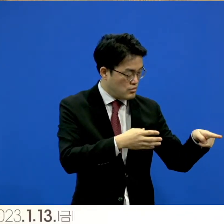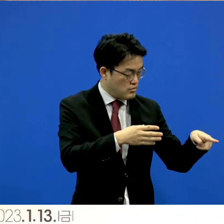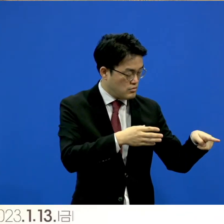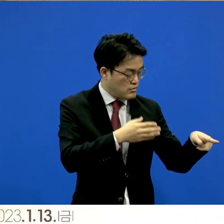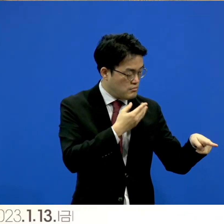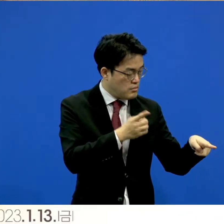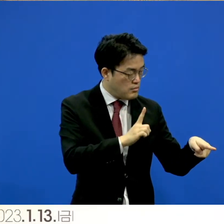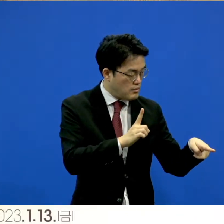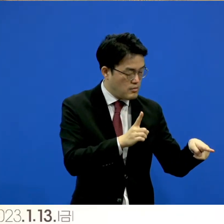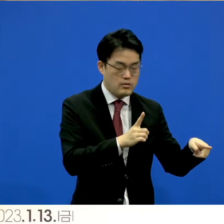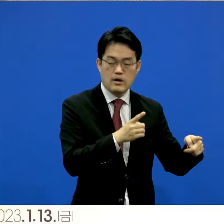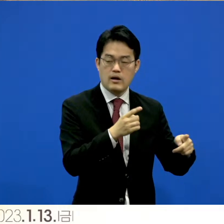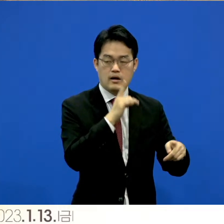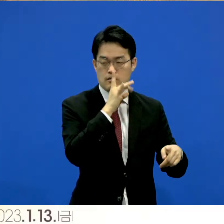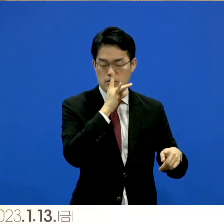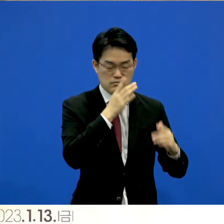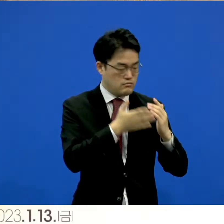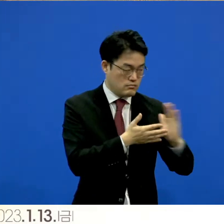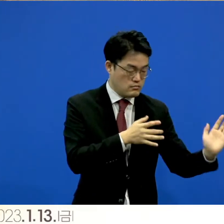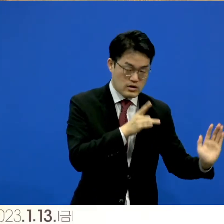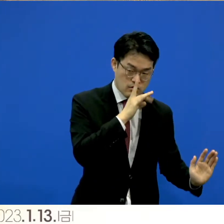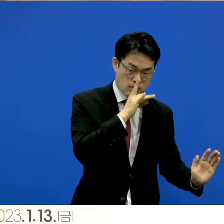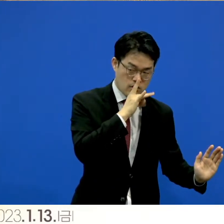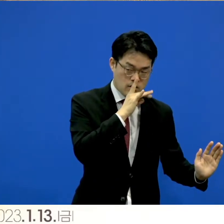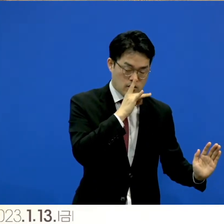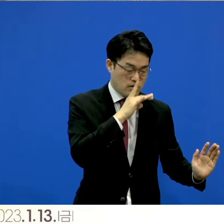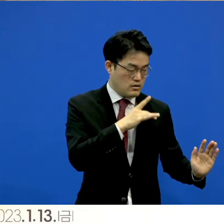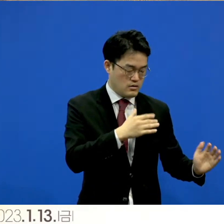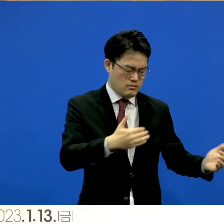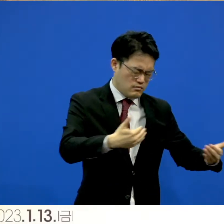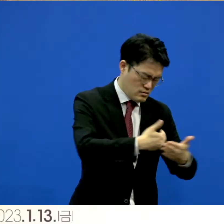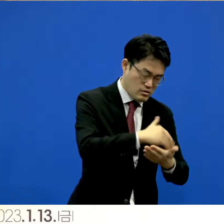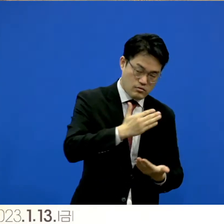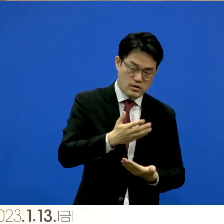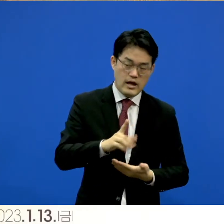그러나 하나는 있어요. 신천지는 안 됩니다.